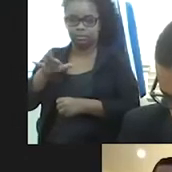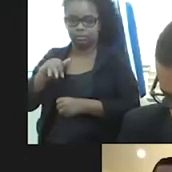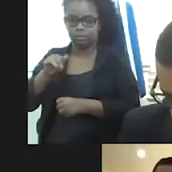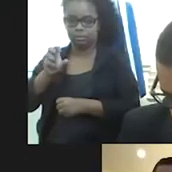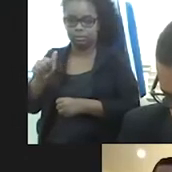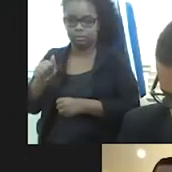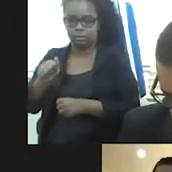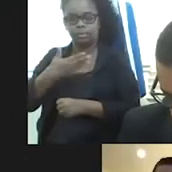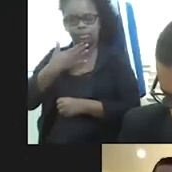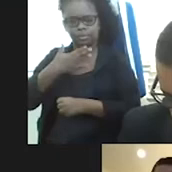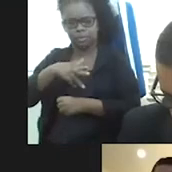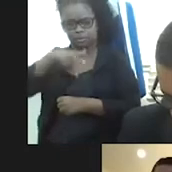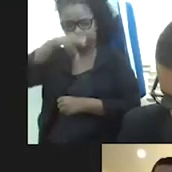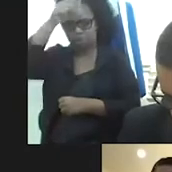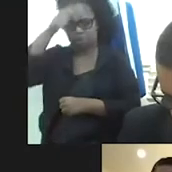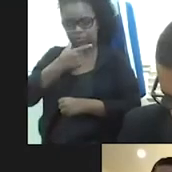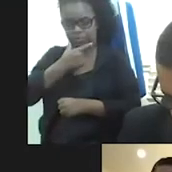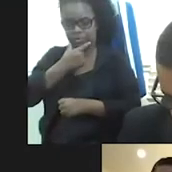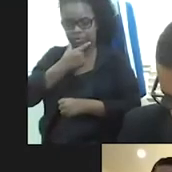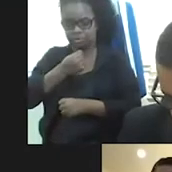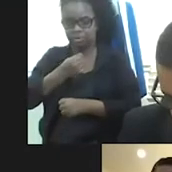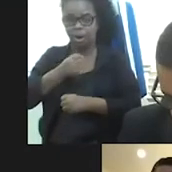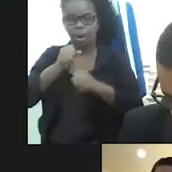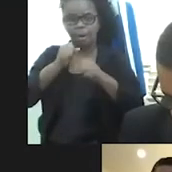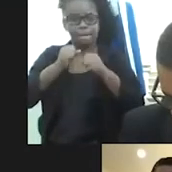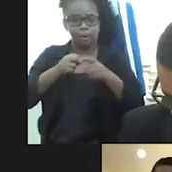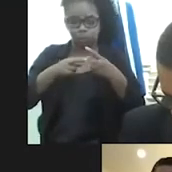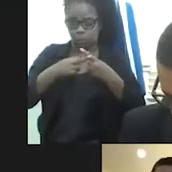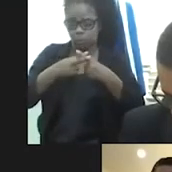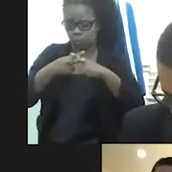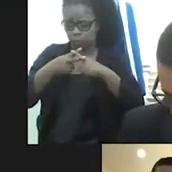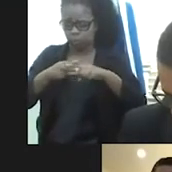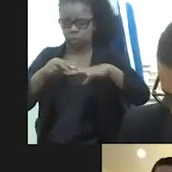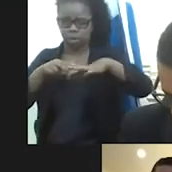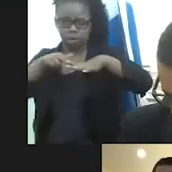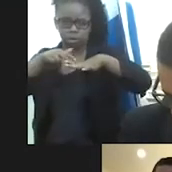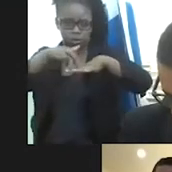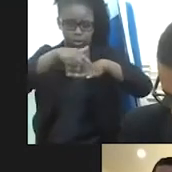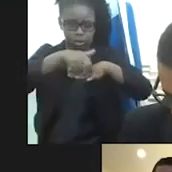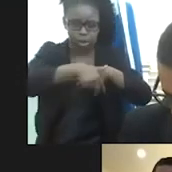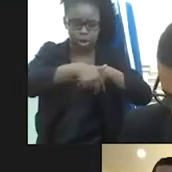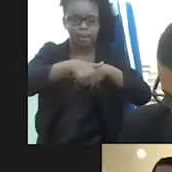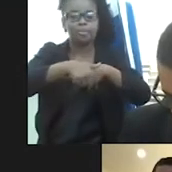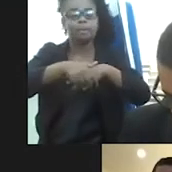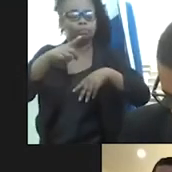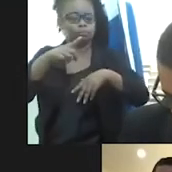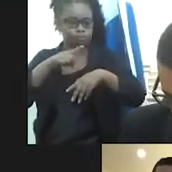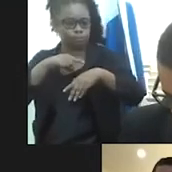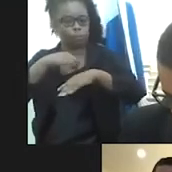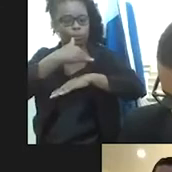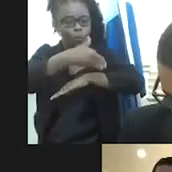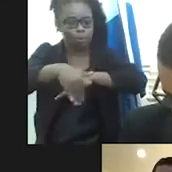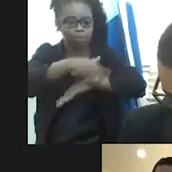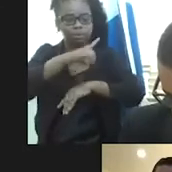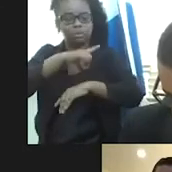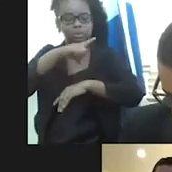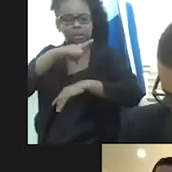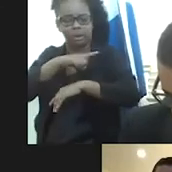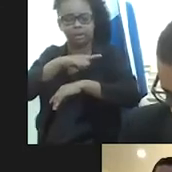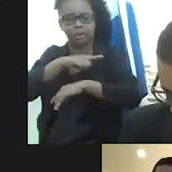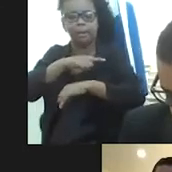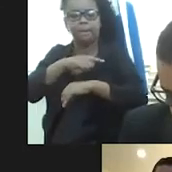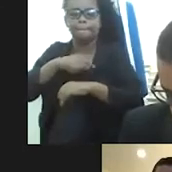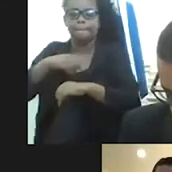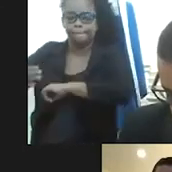solicitando ao excelentíssimo senhor prefeito reforma das escadarias, incluindo corrimão existente na travessa do